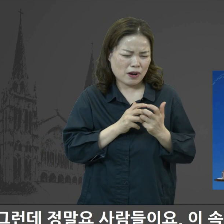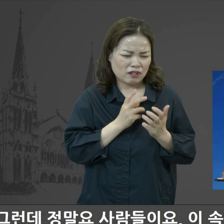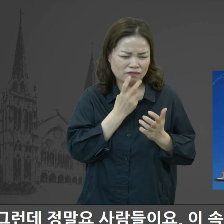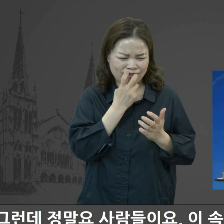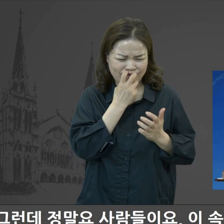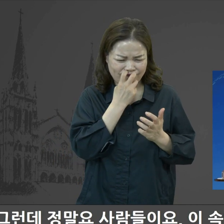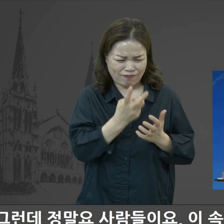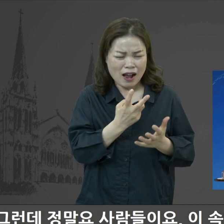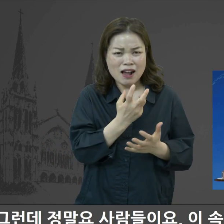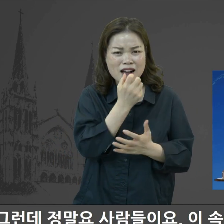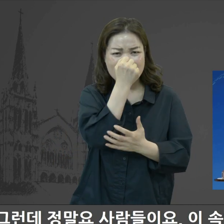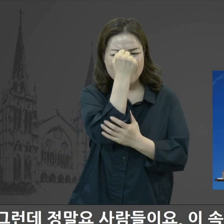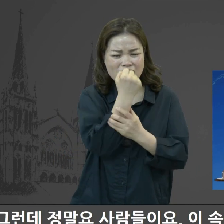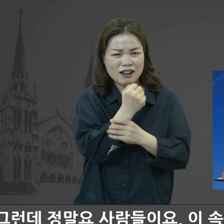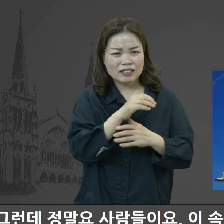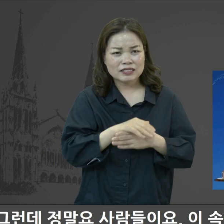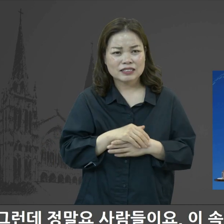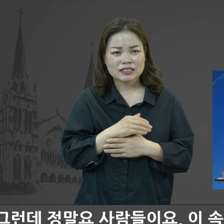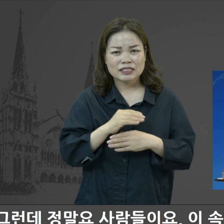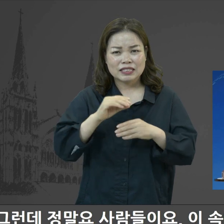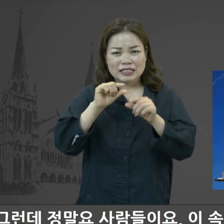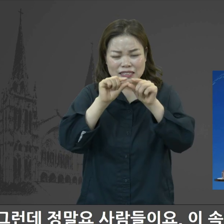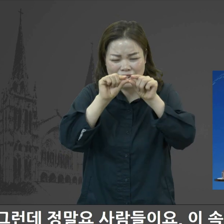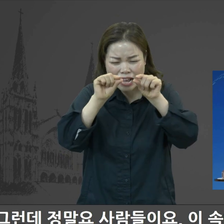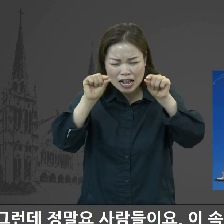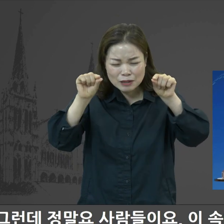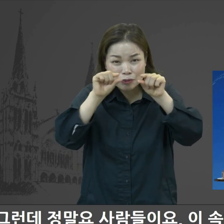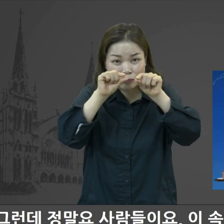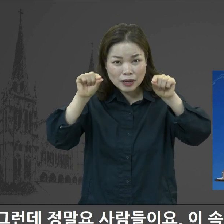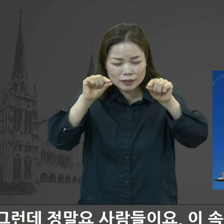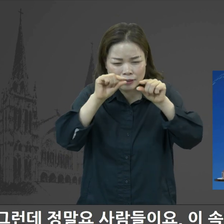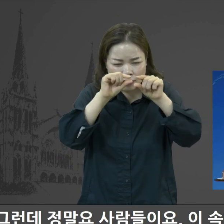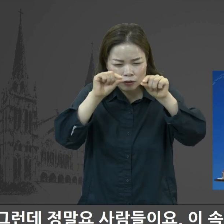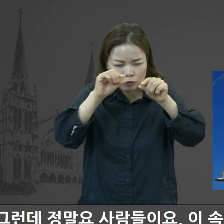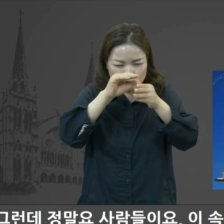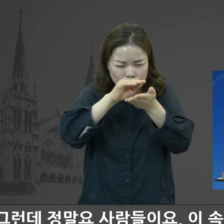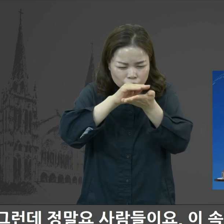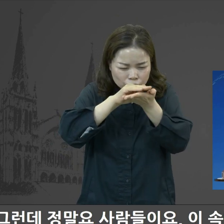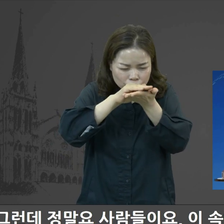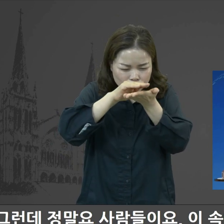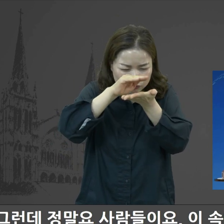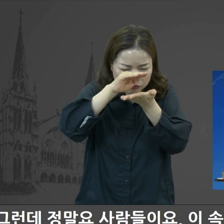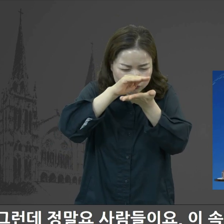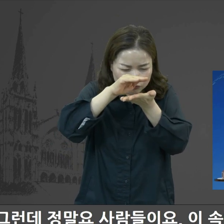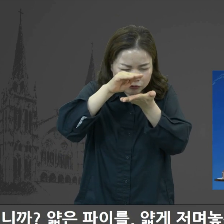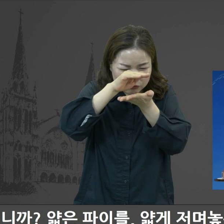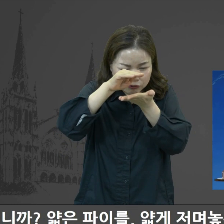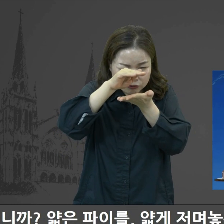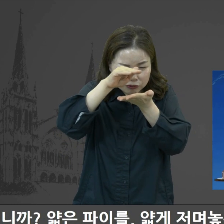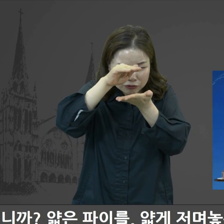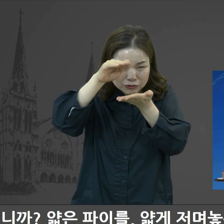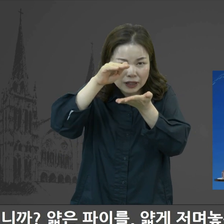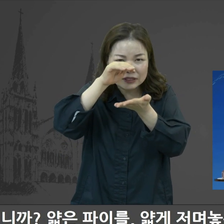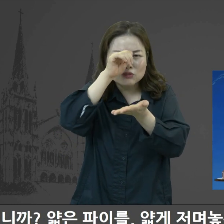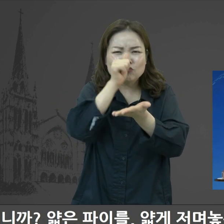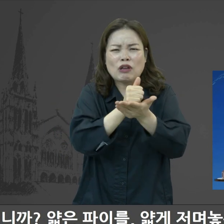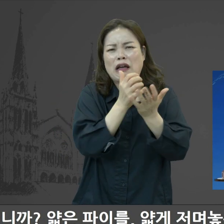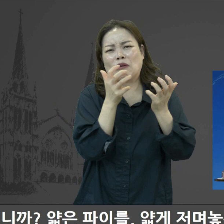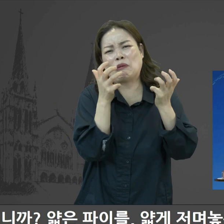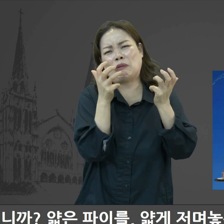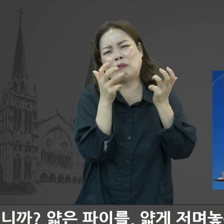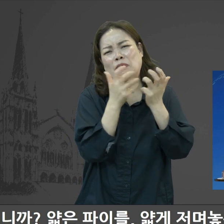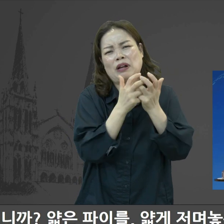아십니까? 얇은 파이를 얇게 이렇게 점여놓은 것처럼요, 사이사이에 죄가 껴있는데요,